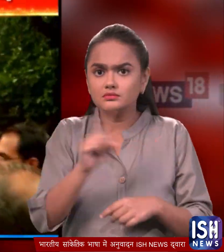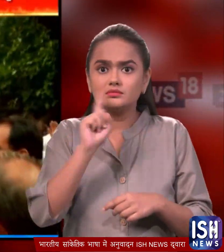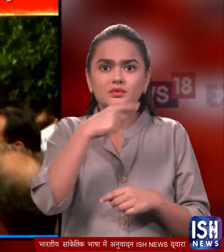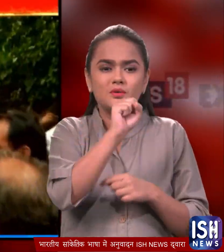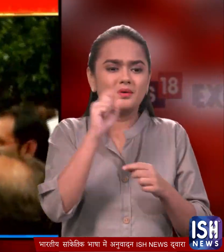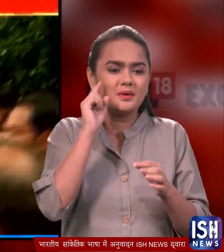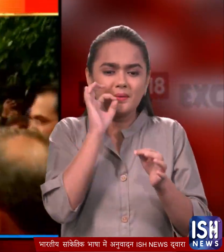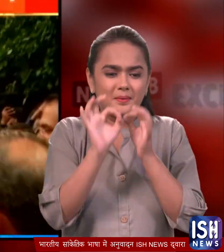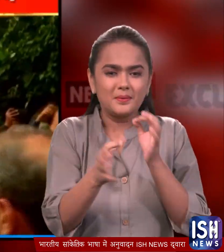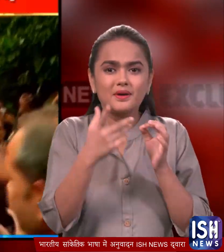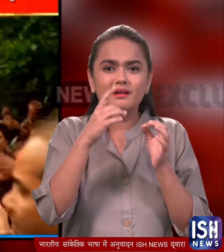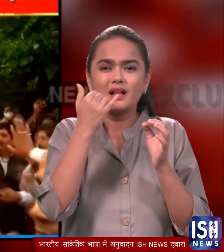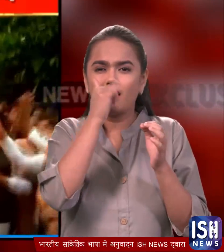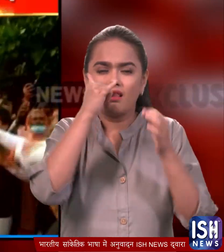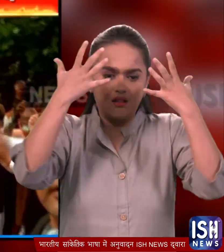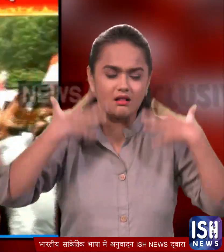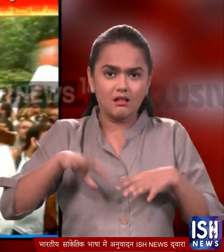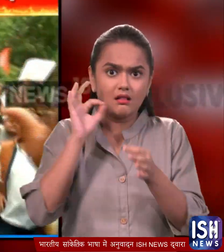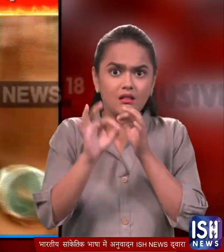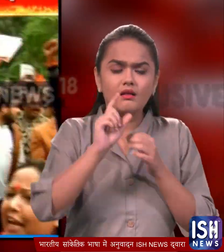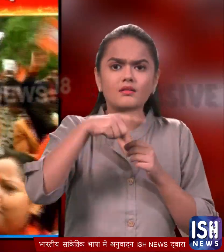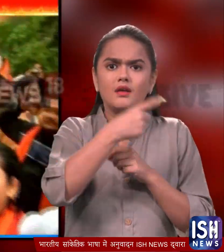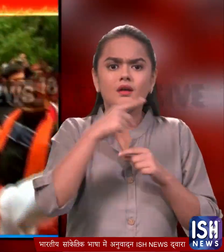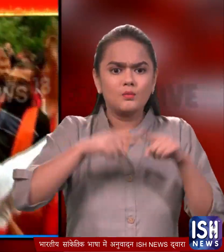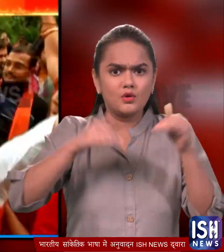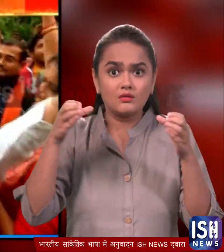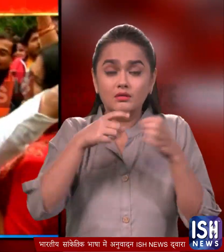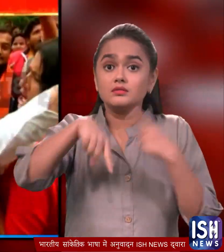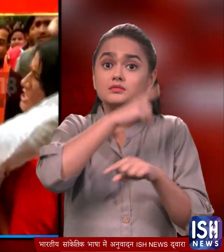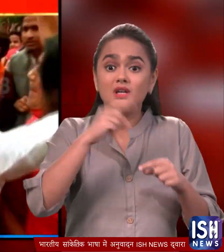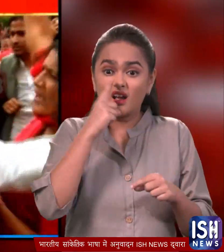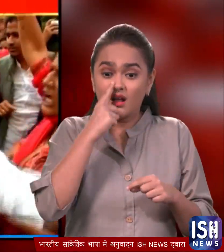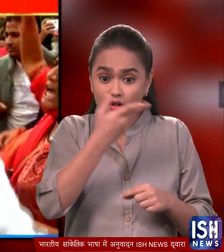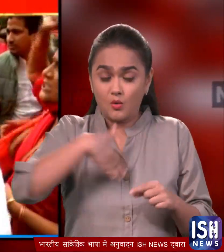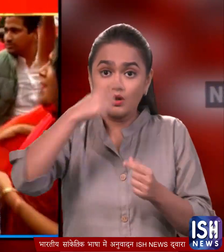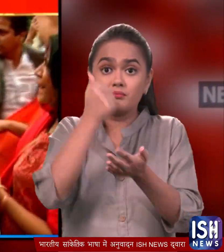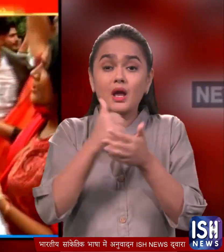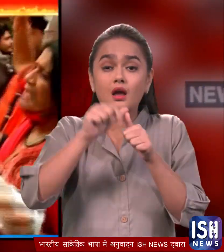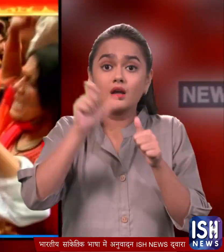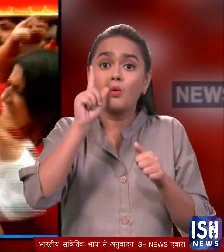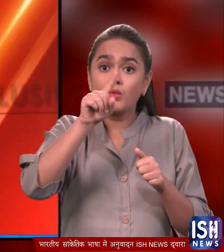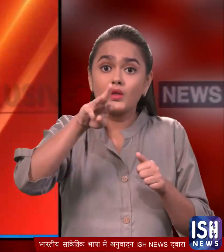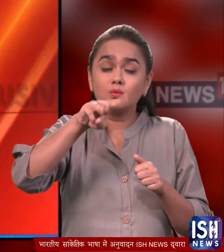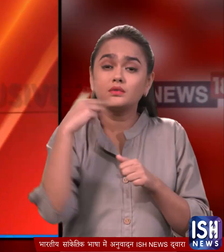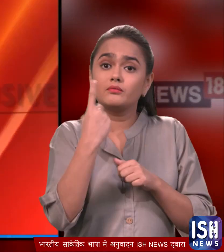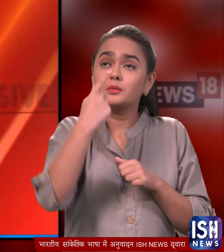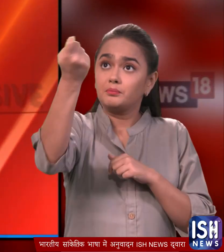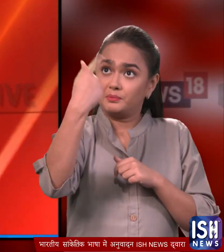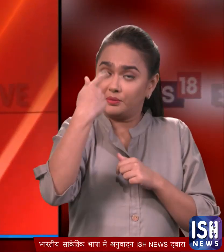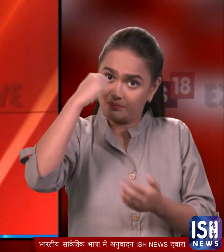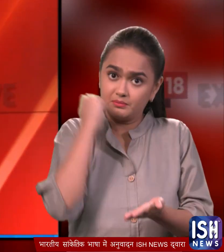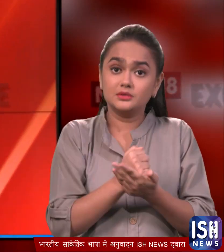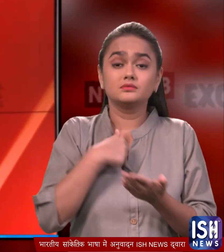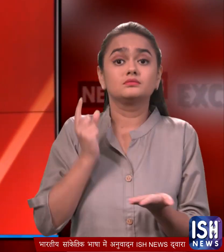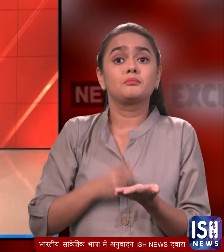फूंके और पंजाब में आम आदमी पार्टी के वादे की तरह दिल्ली की महिलाओं के खाते में भी हर महीने 1000 रुपए देने की मांग की। इससे पहले दिल्ली